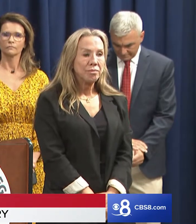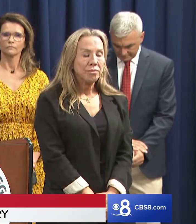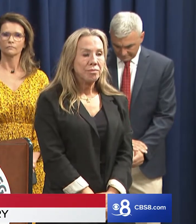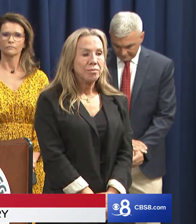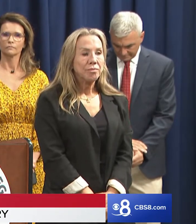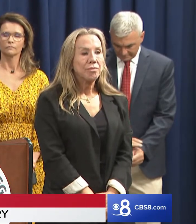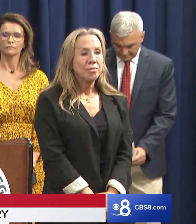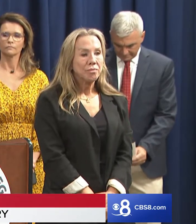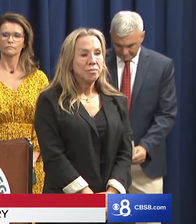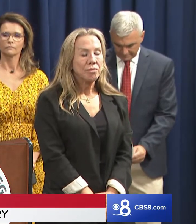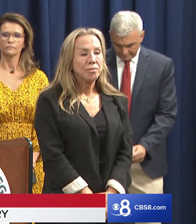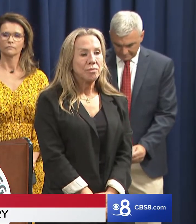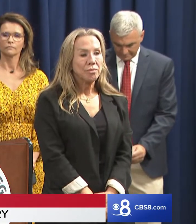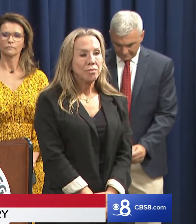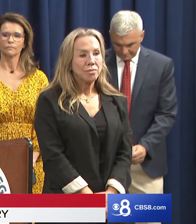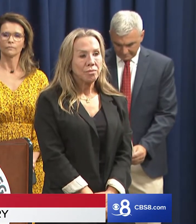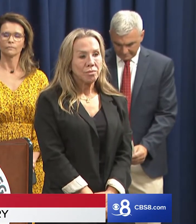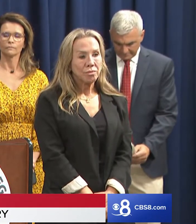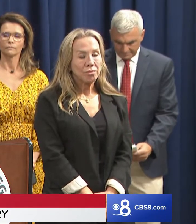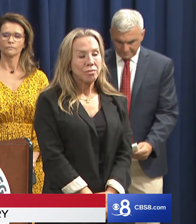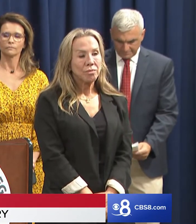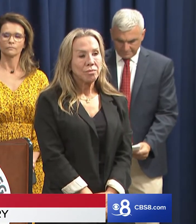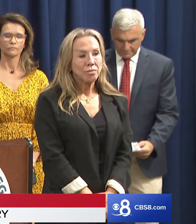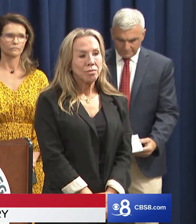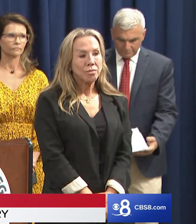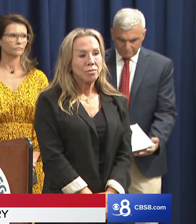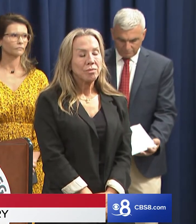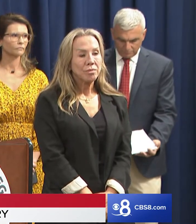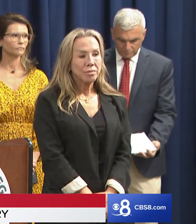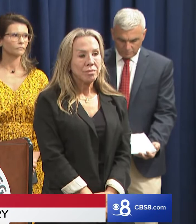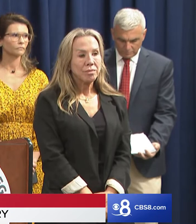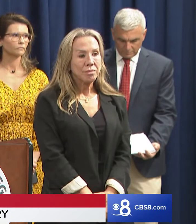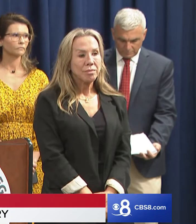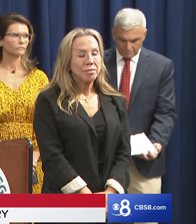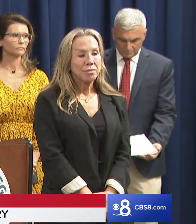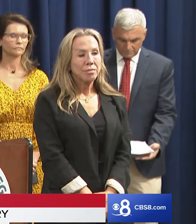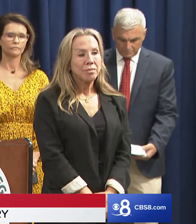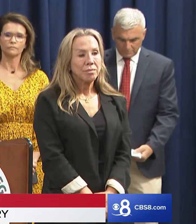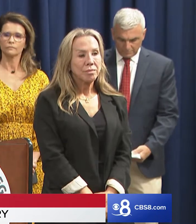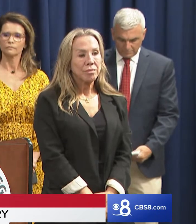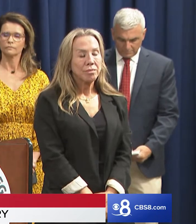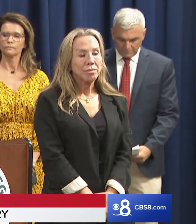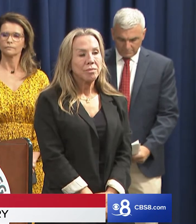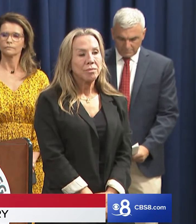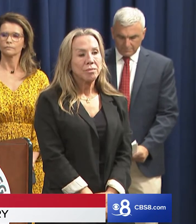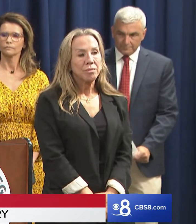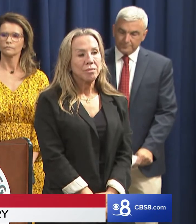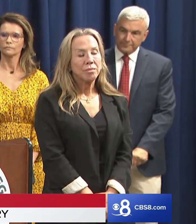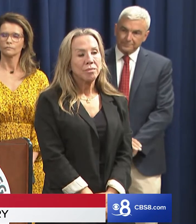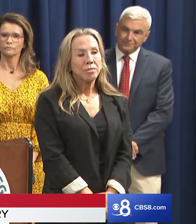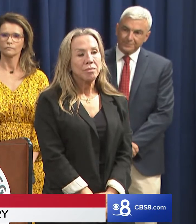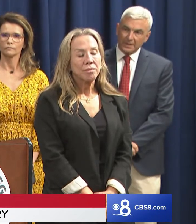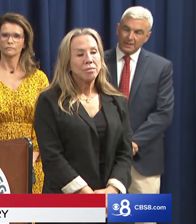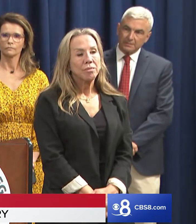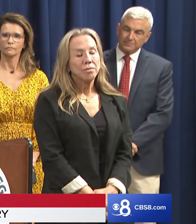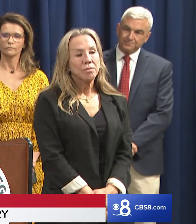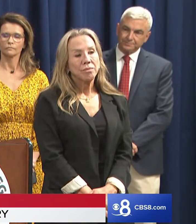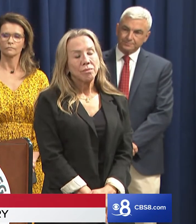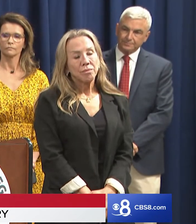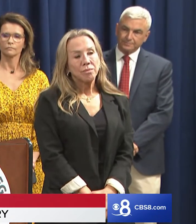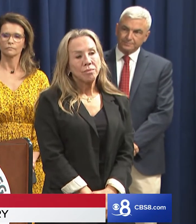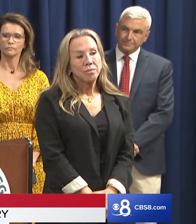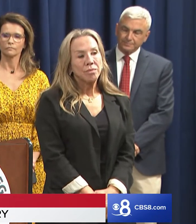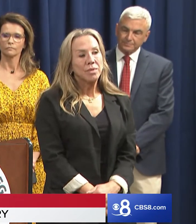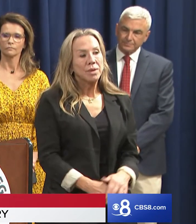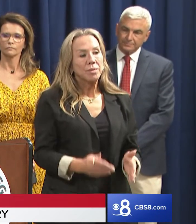están representando estas comunidades, en particularmente, como comentaba, las áreas de servicio de Cal America, que vienen